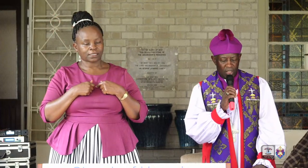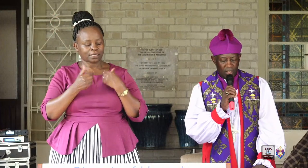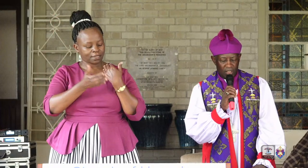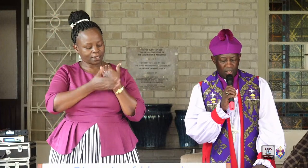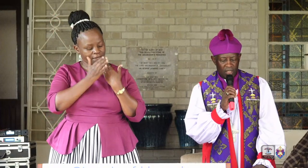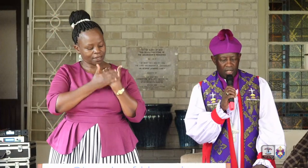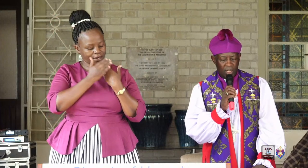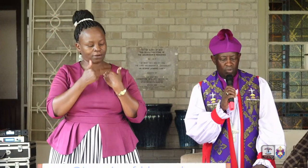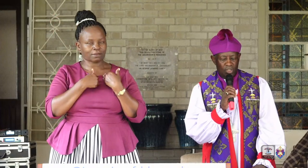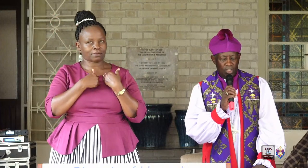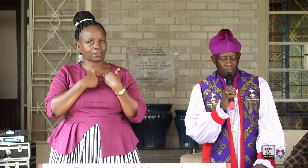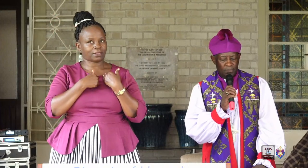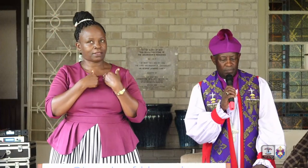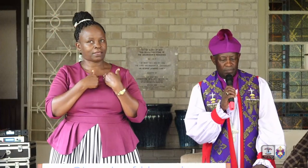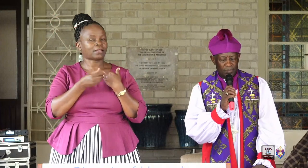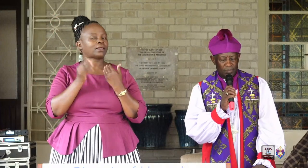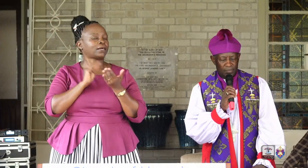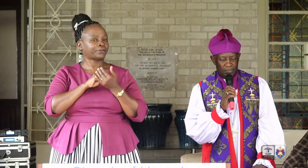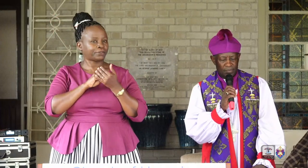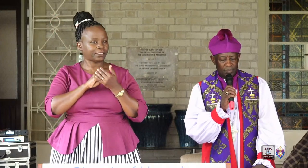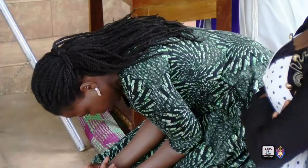atulabirire era atuddiremu